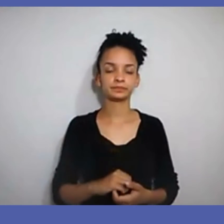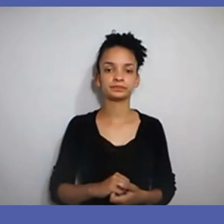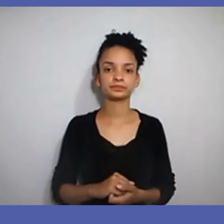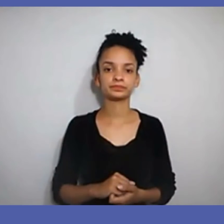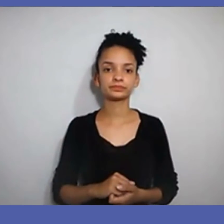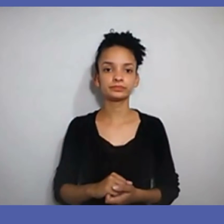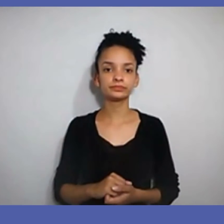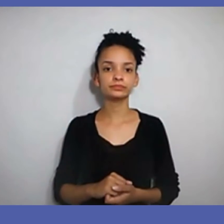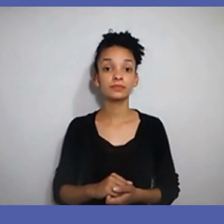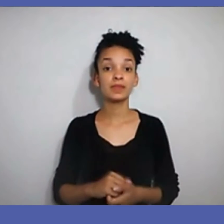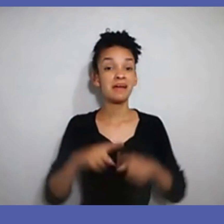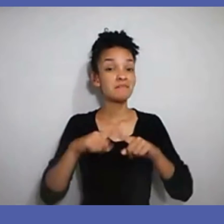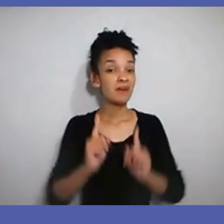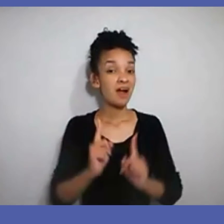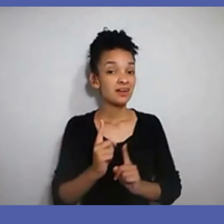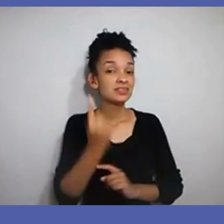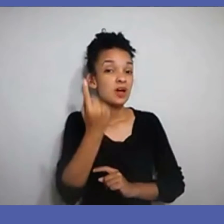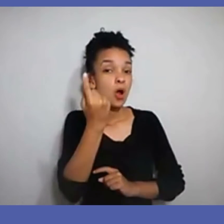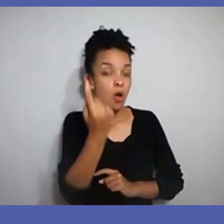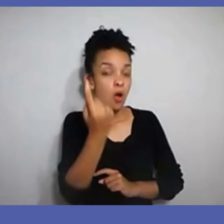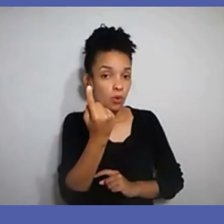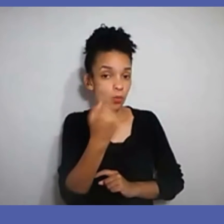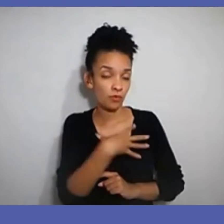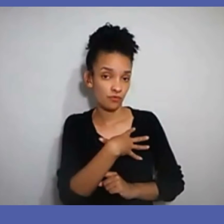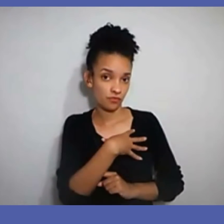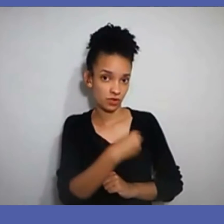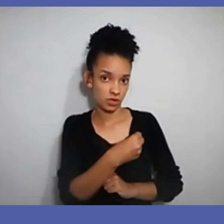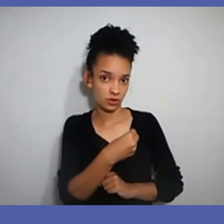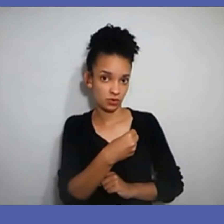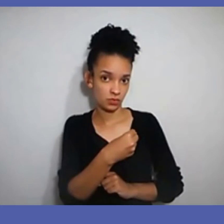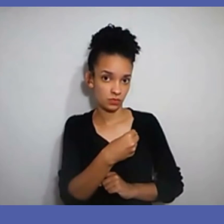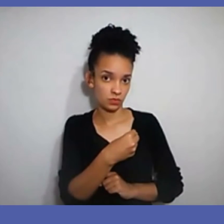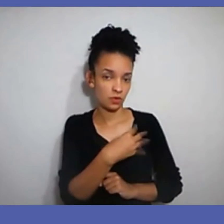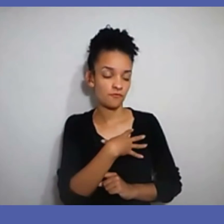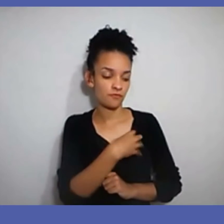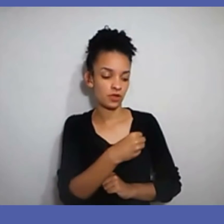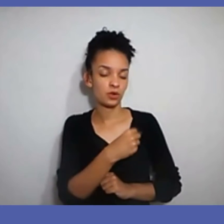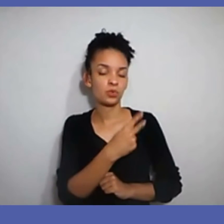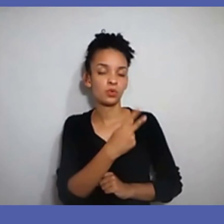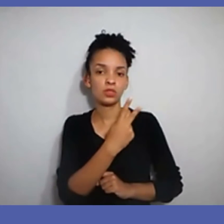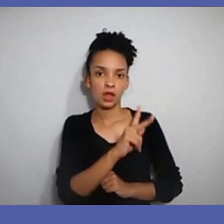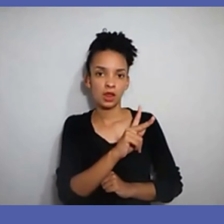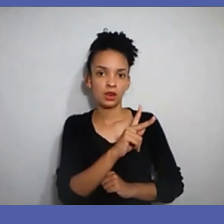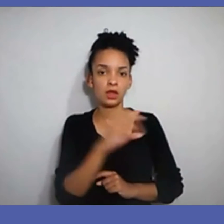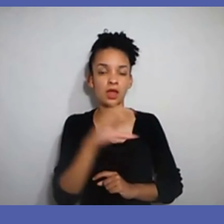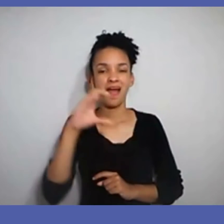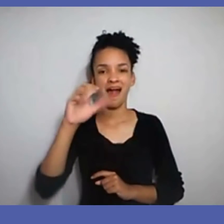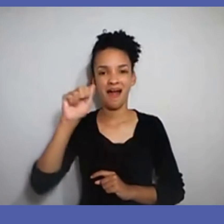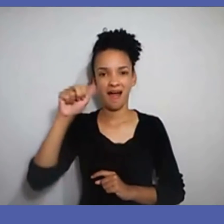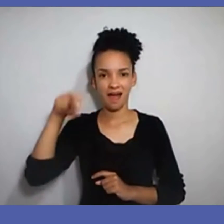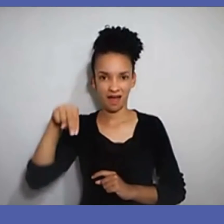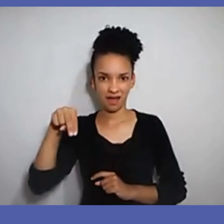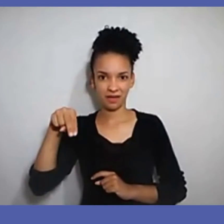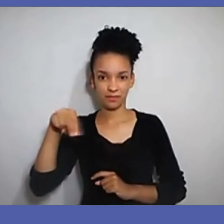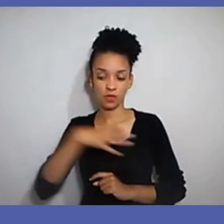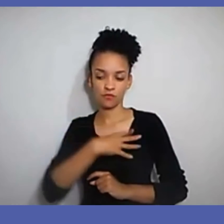filho de Cã chamado Cuxi, e o filho de Cuxi chamado Nimrod.